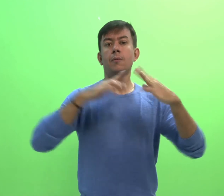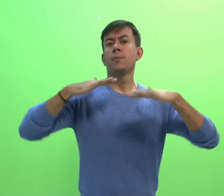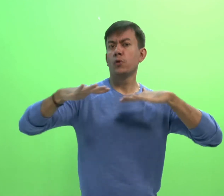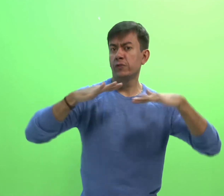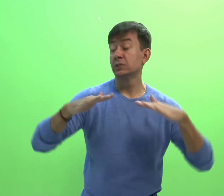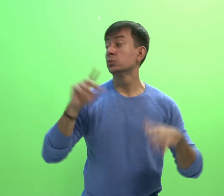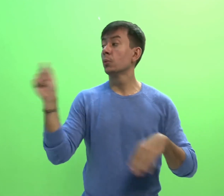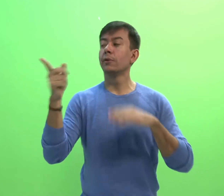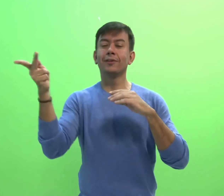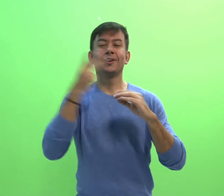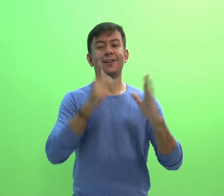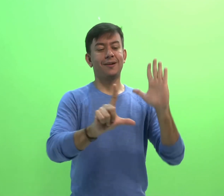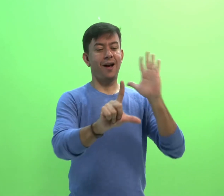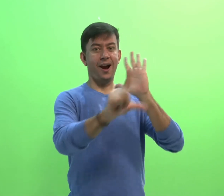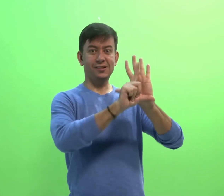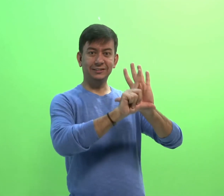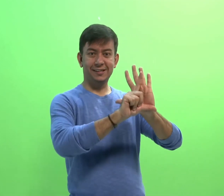aquela imagem mostrou o sinal para a lei.